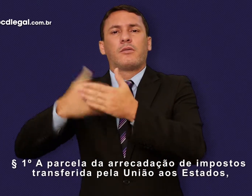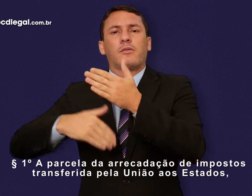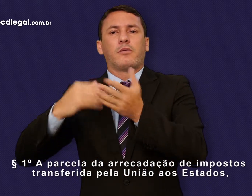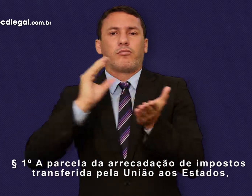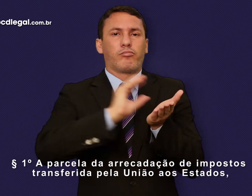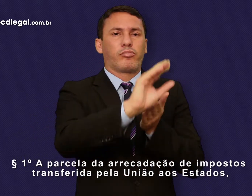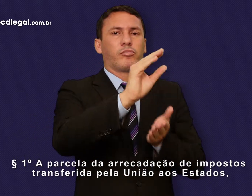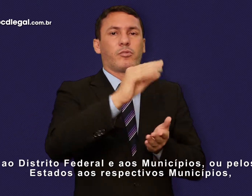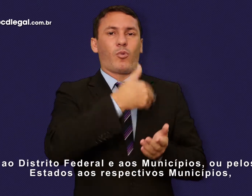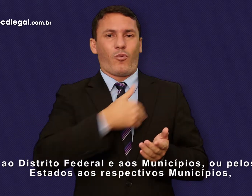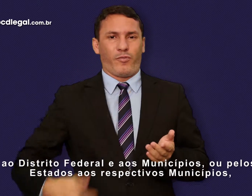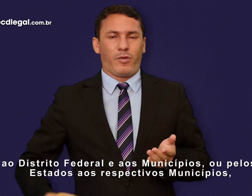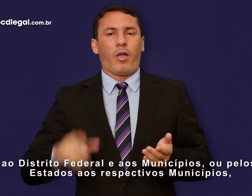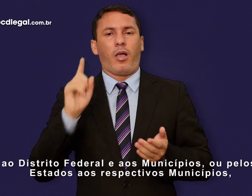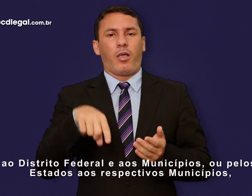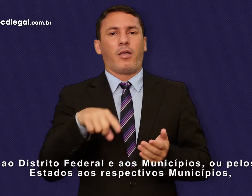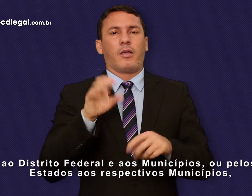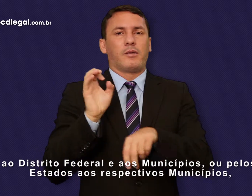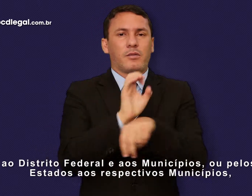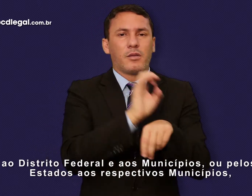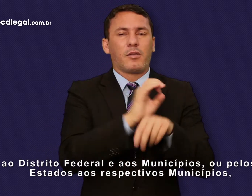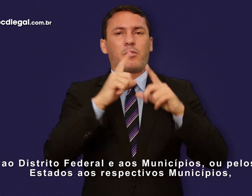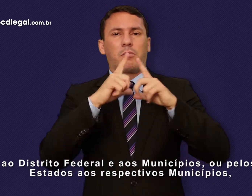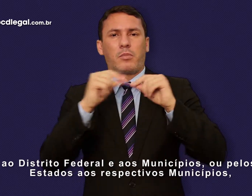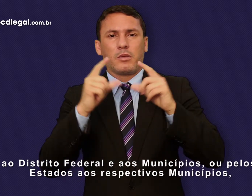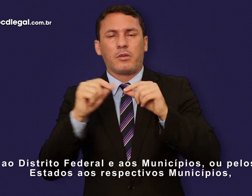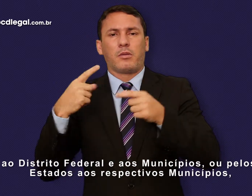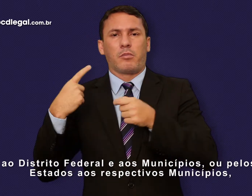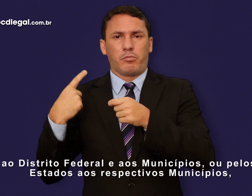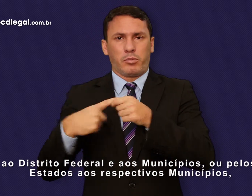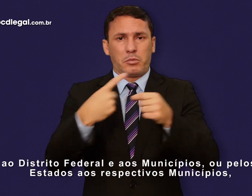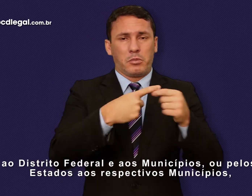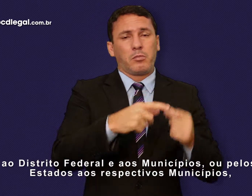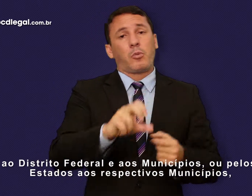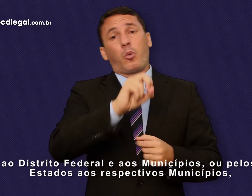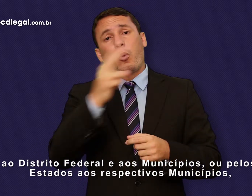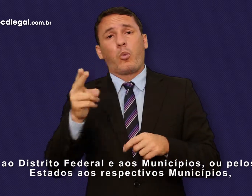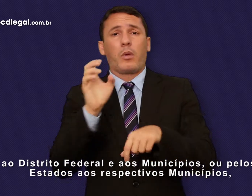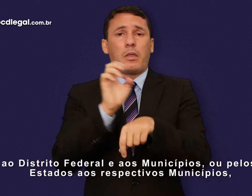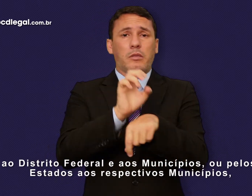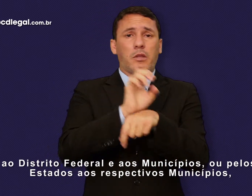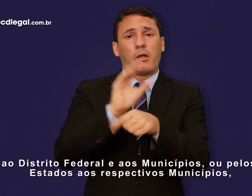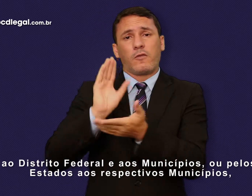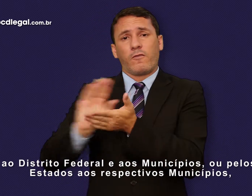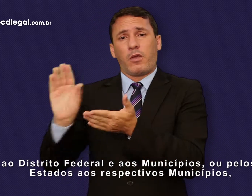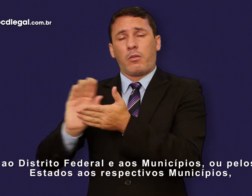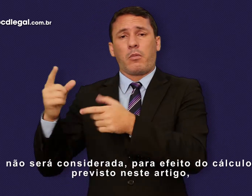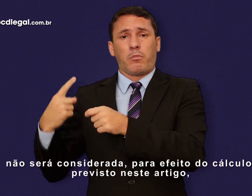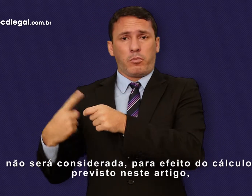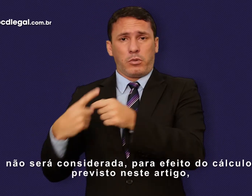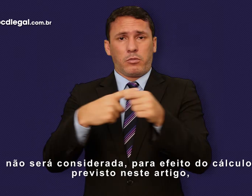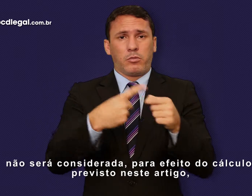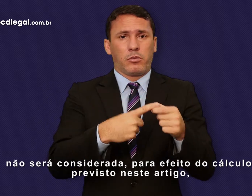aos Estados, ao Distrito Federal e aos municípios ou pelos Estados aos respectivos municípios não será